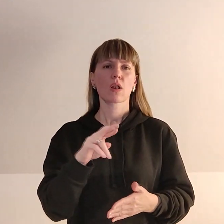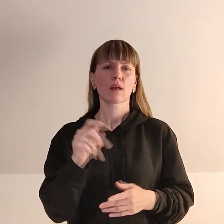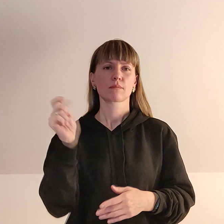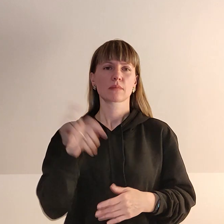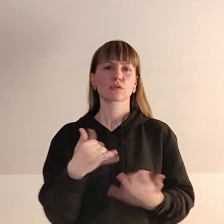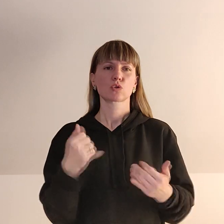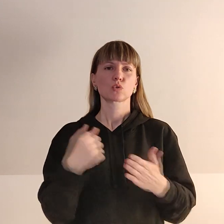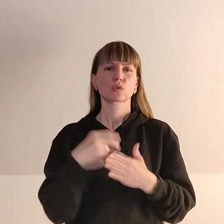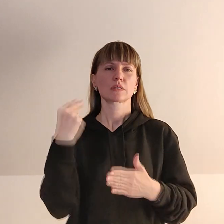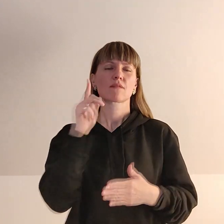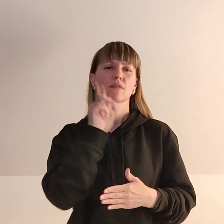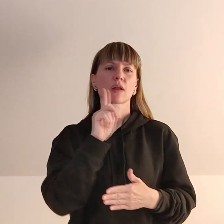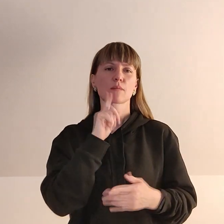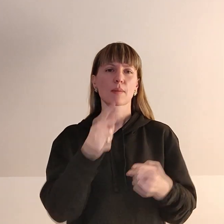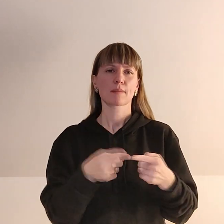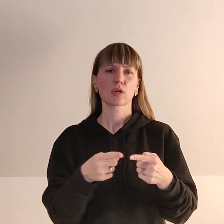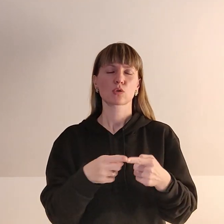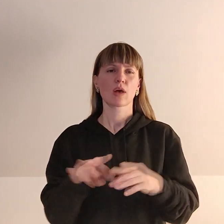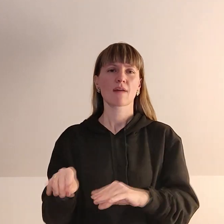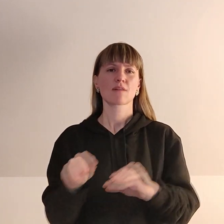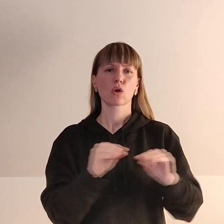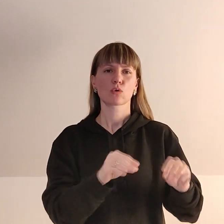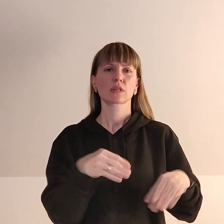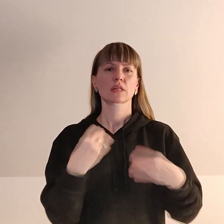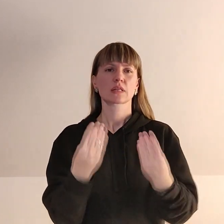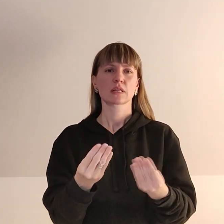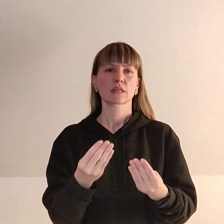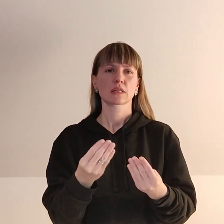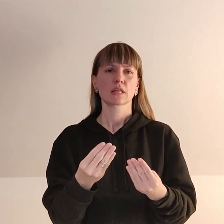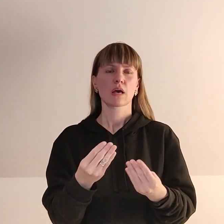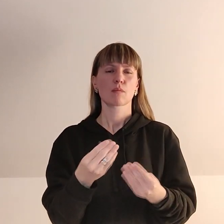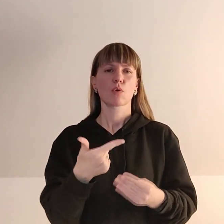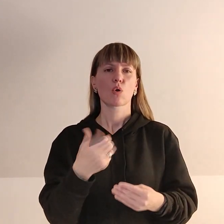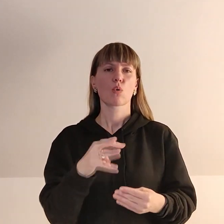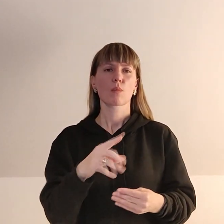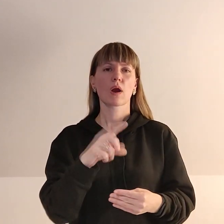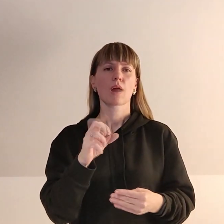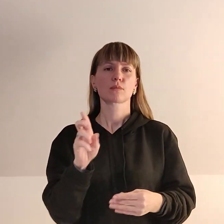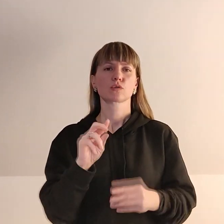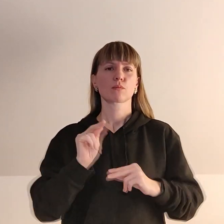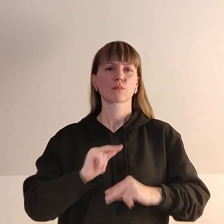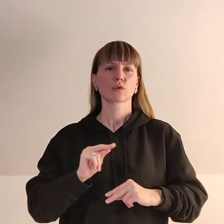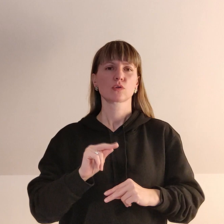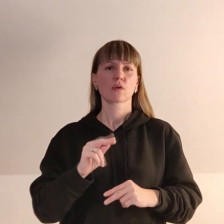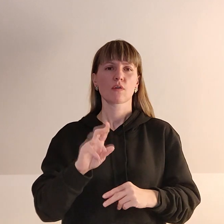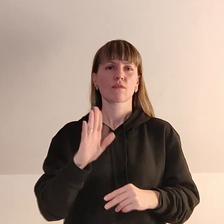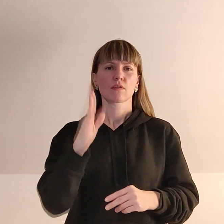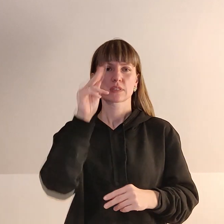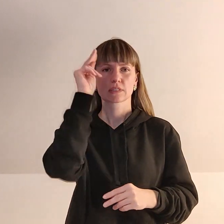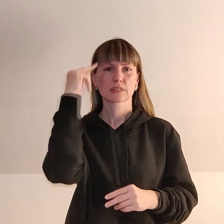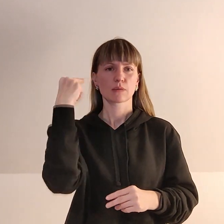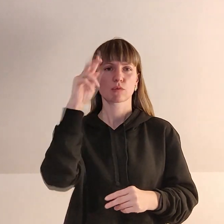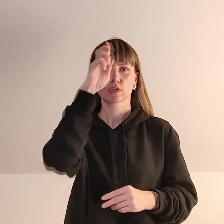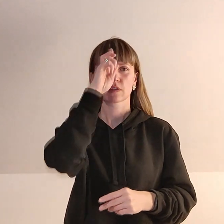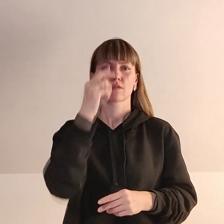Запоріжжя. Тимчасовий притулок евакуйованим надав логістичний хаб, що працює у Запорізькому державному цирку.